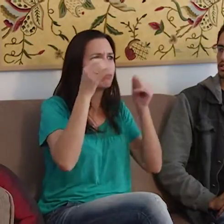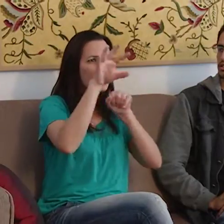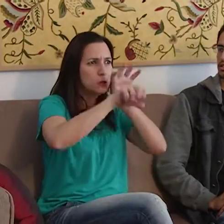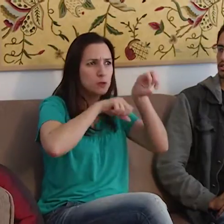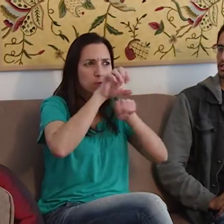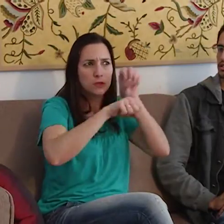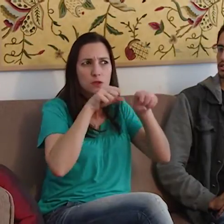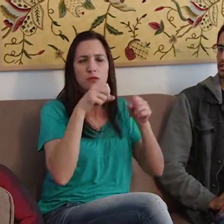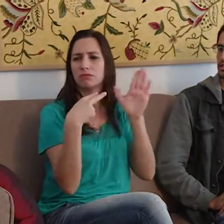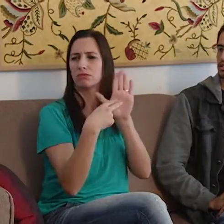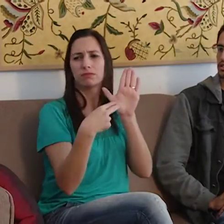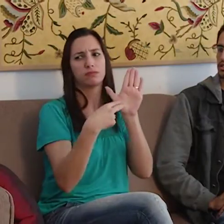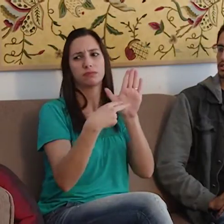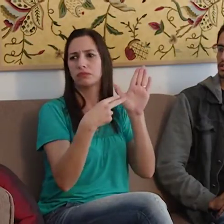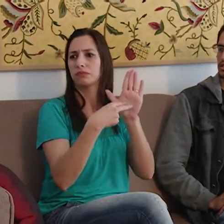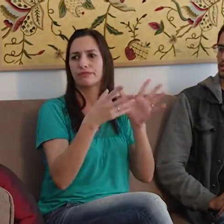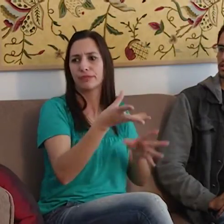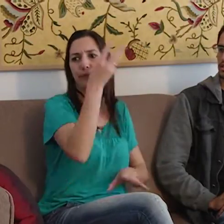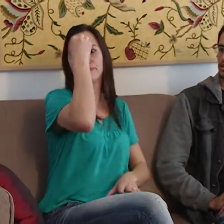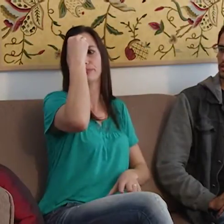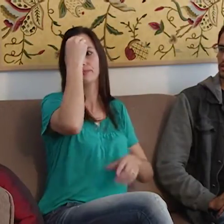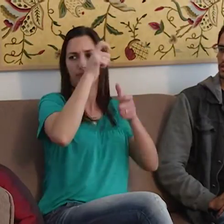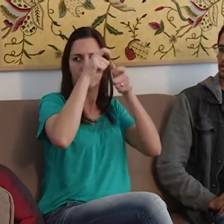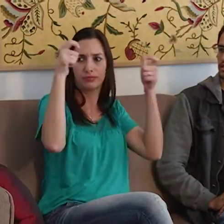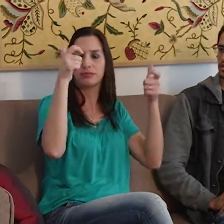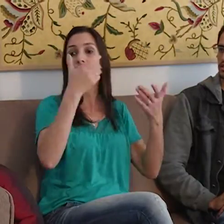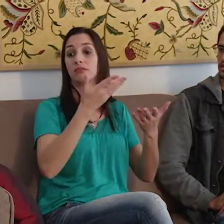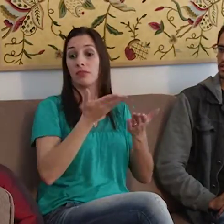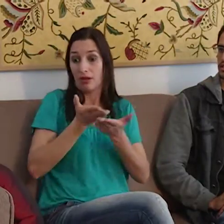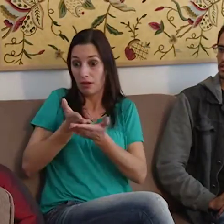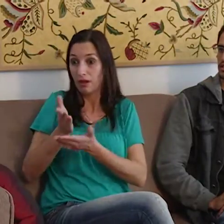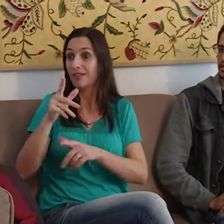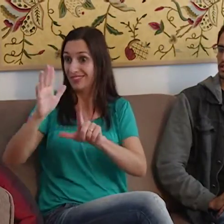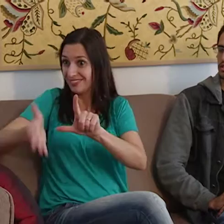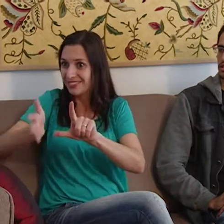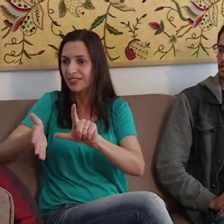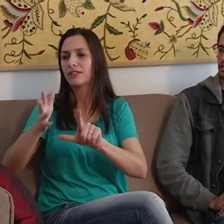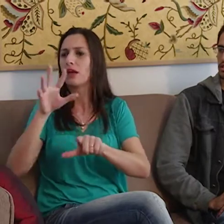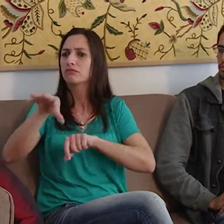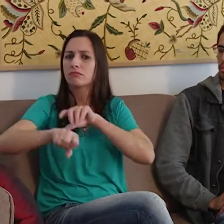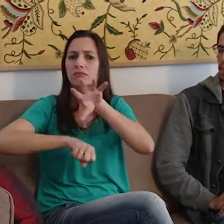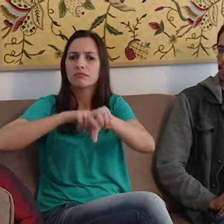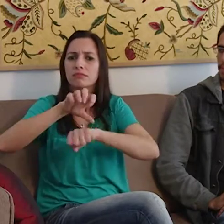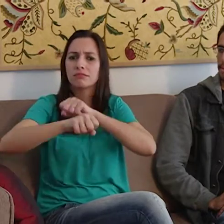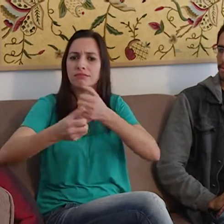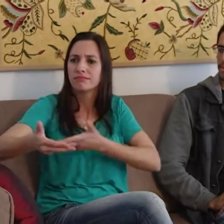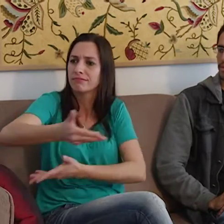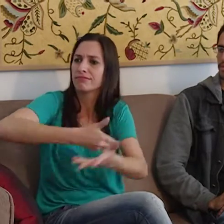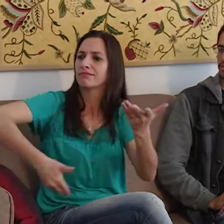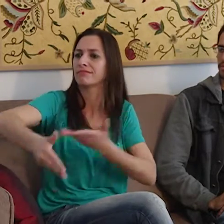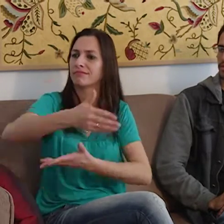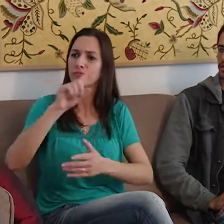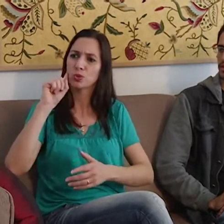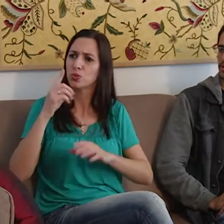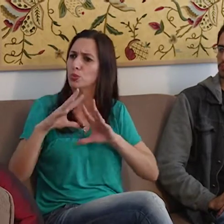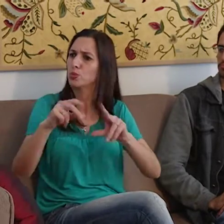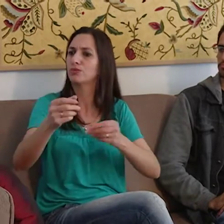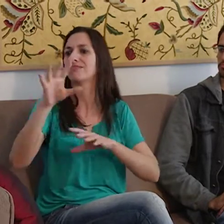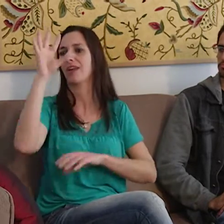e pegar as informações. Então eu tentava prestar muita atenção para adquirir o conhecimento. Já no Letras Libras é mais fácil. Eu